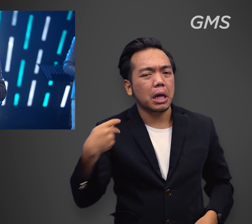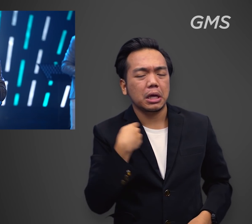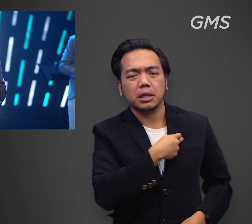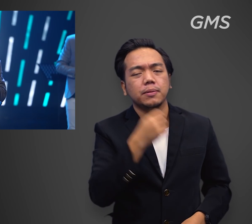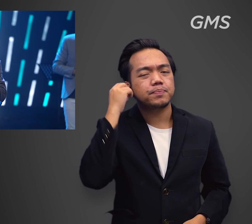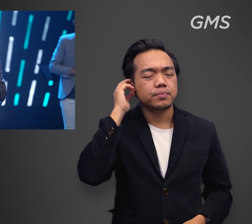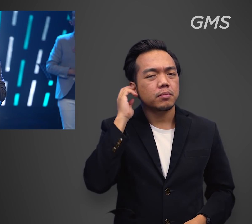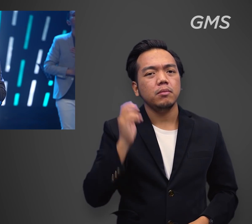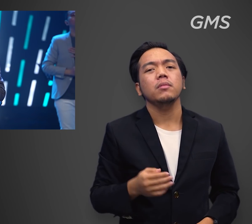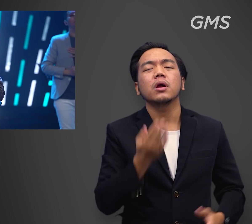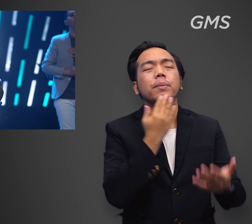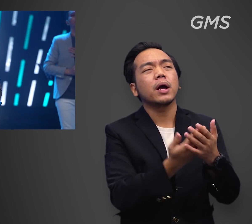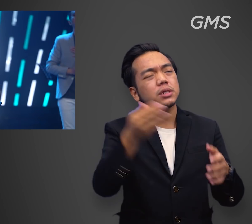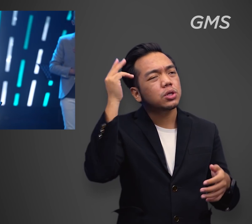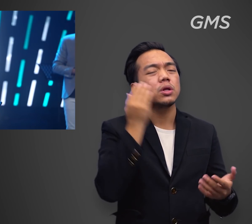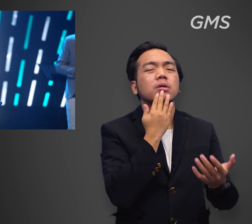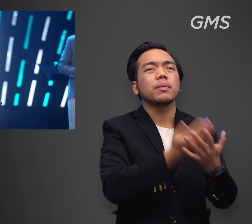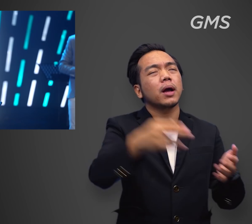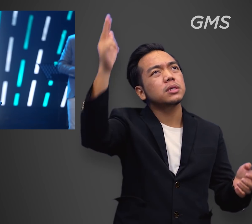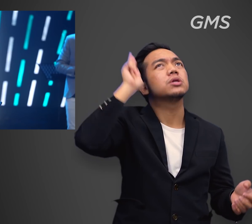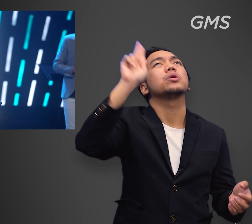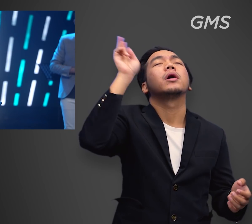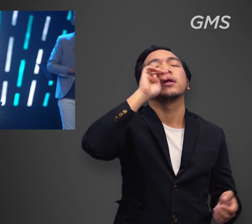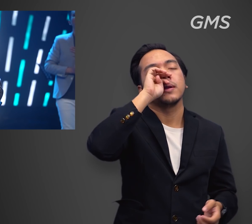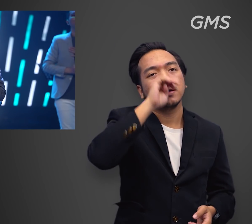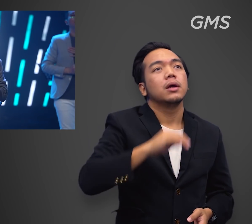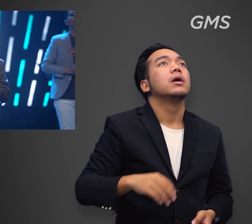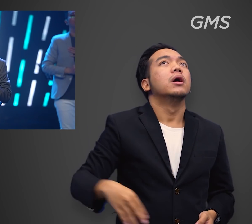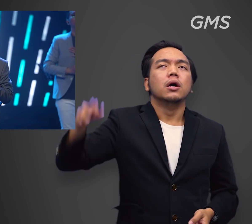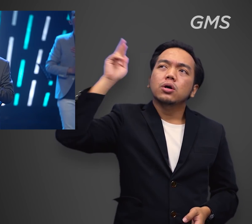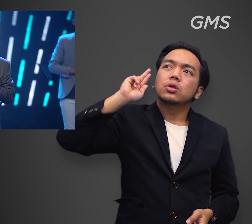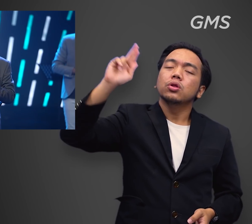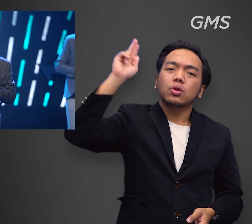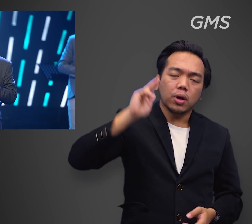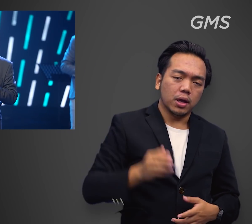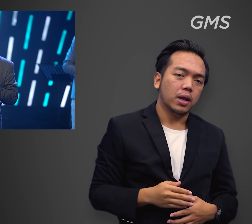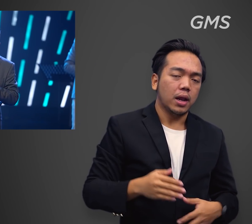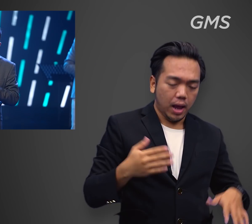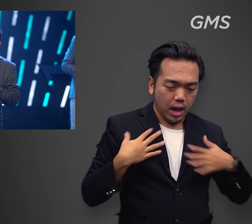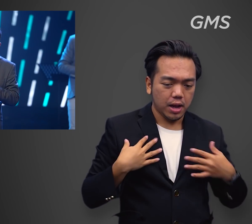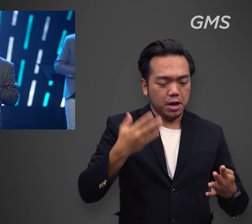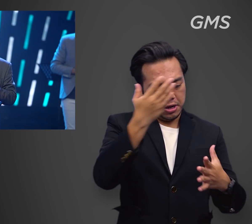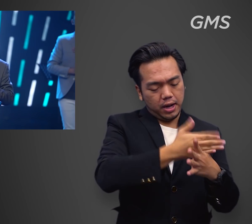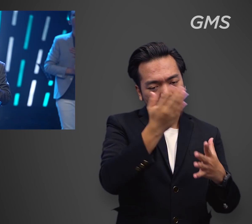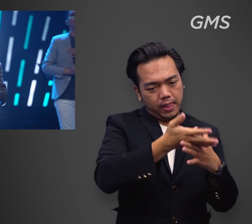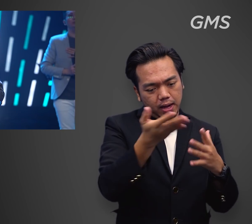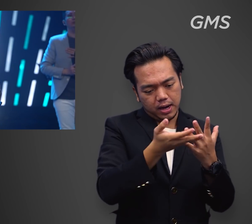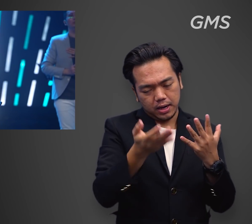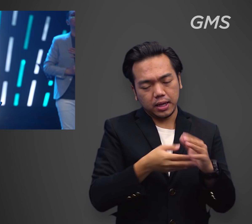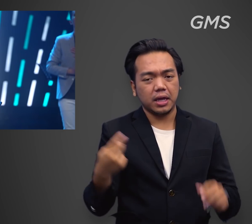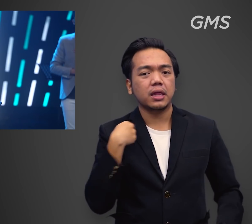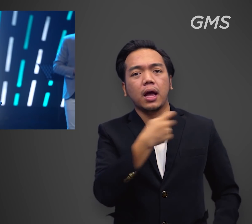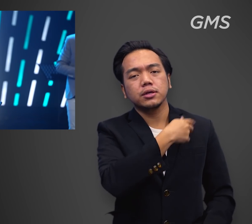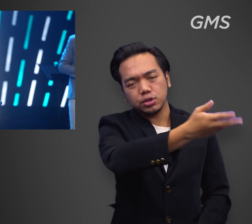Haleluya. Terima kasih Tuhan, terima kasih Tuhan. Terima kasih Tuhan. Dan kalau ada di antara Bapak Ibu Saudara sekalian,